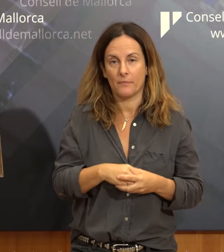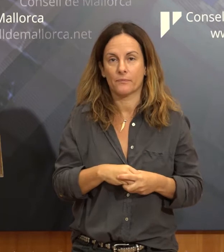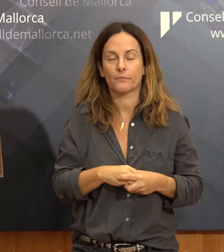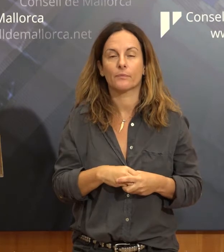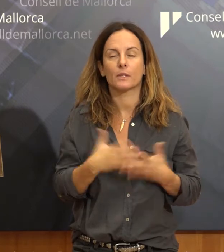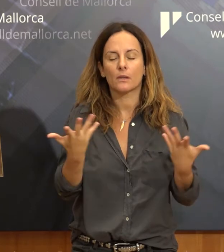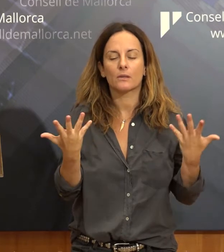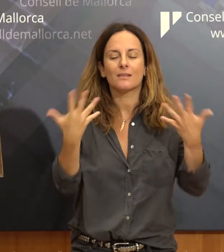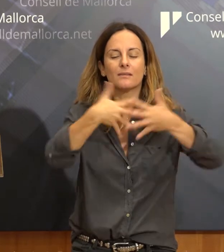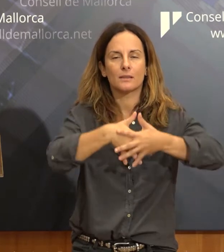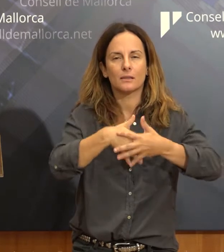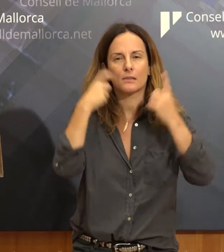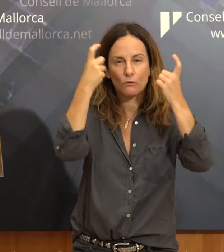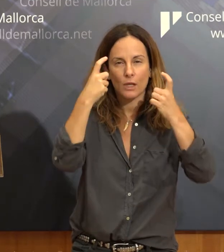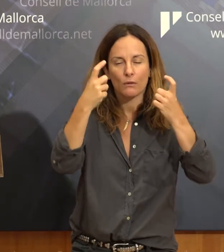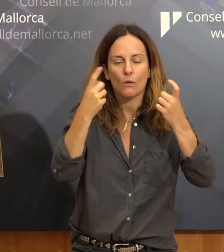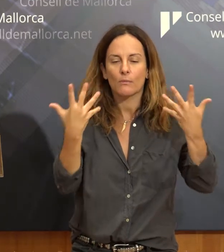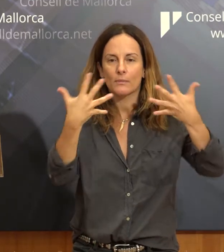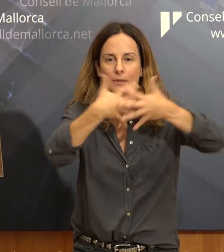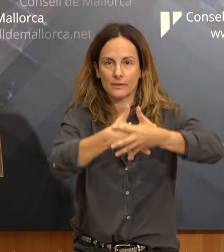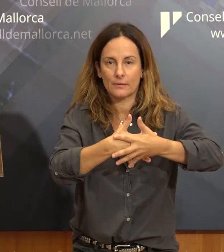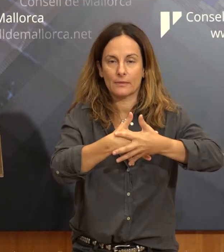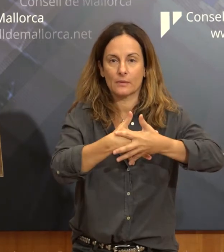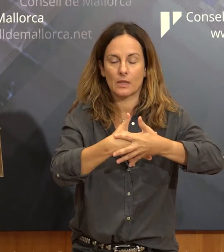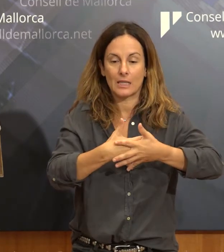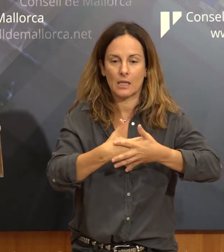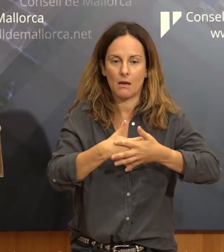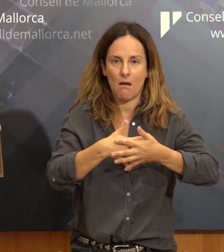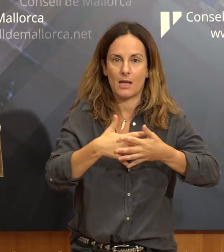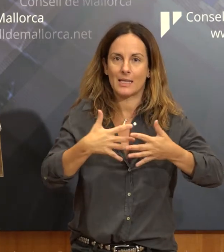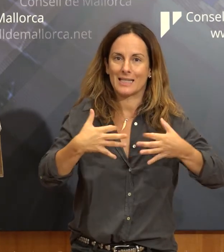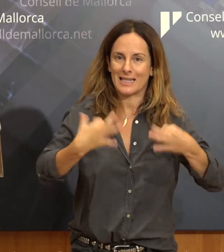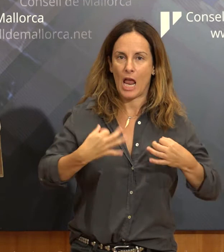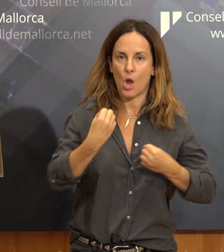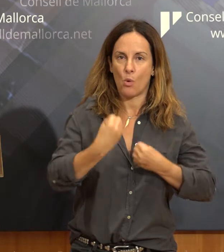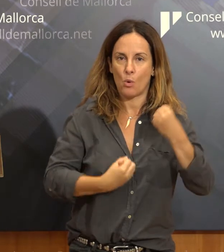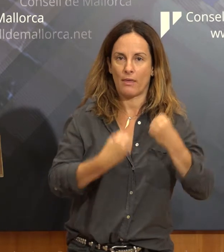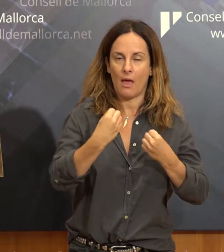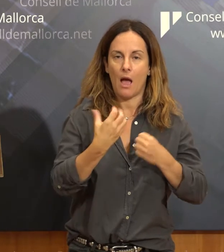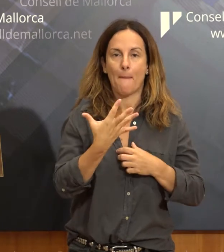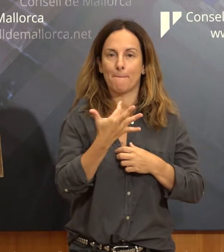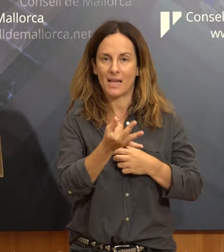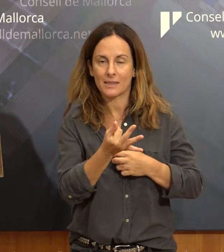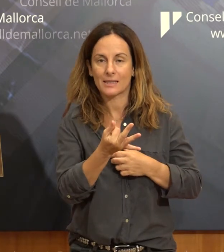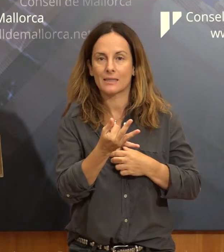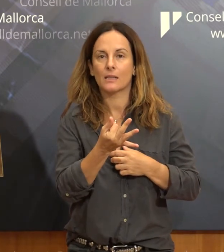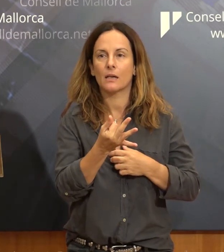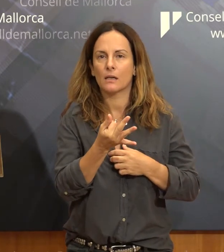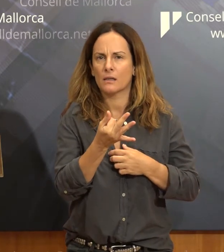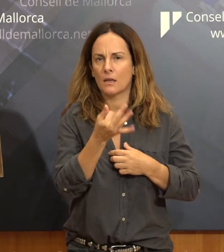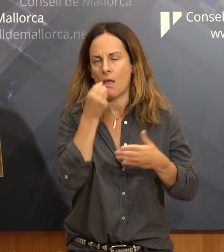hem intentat conjugar això, hem intentat conjugar la seguretat per una banda i la